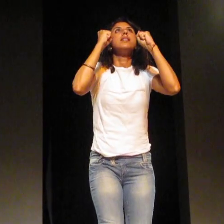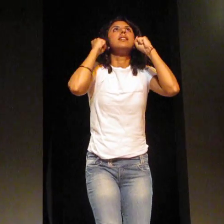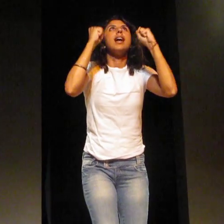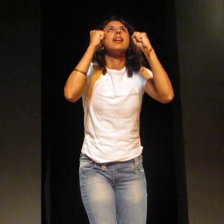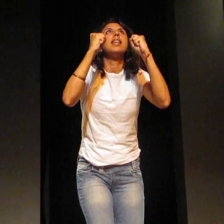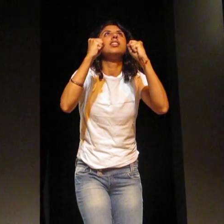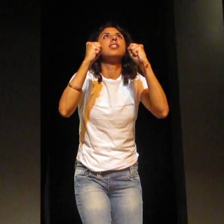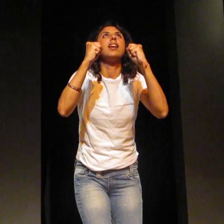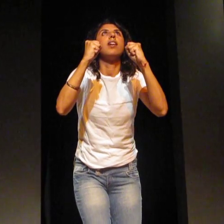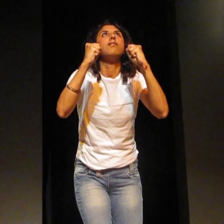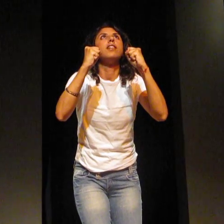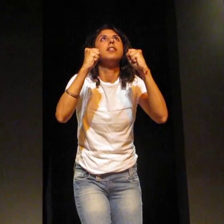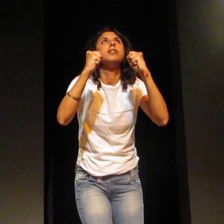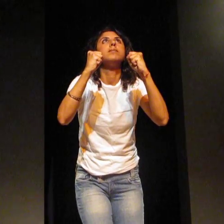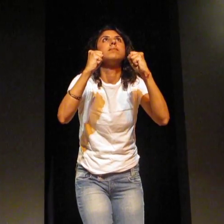que acreditava.